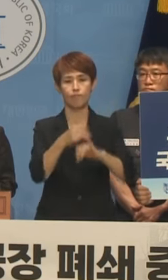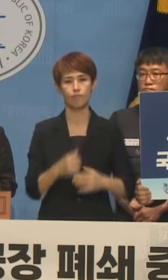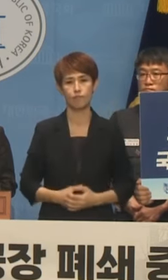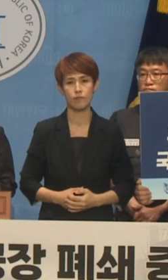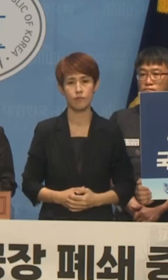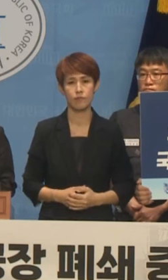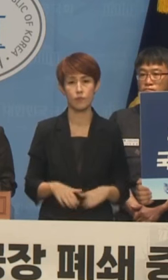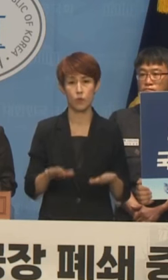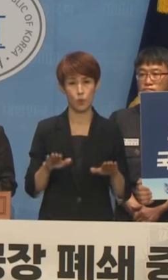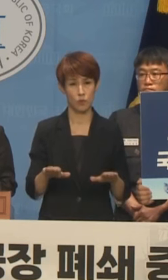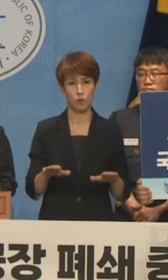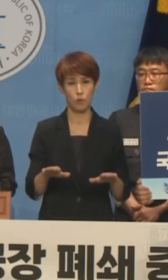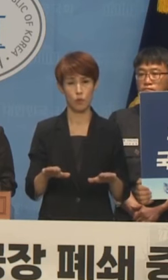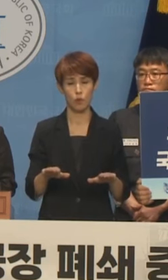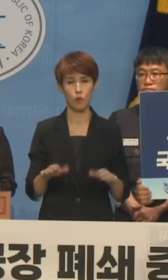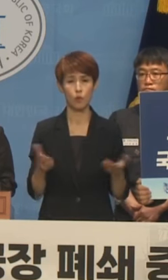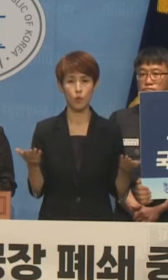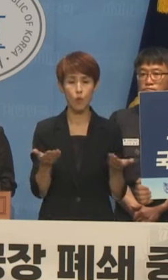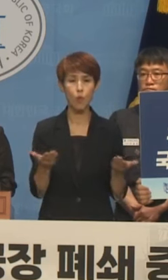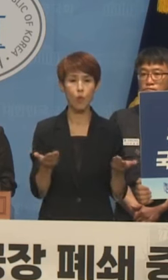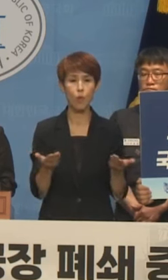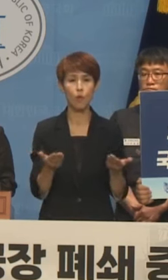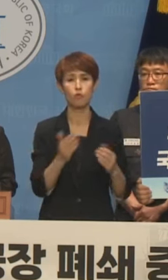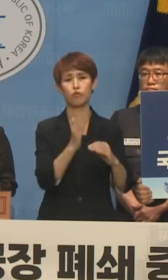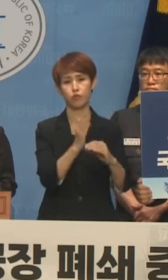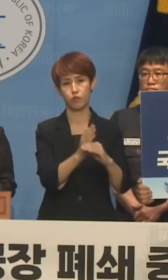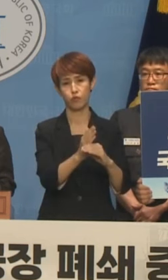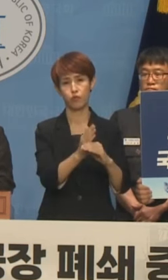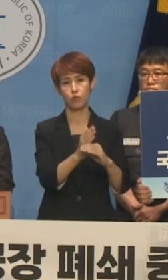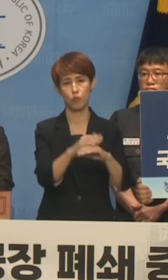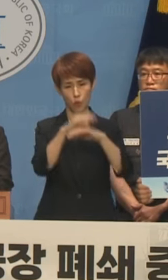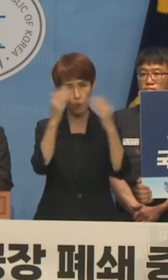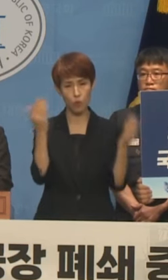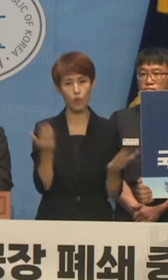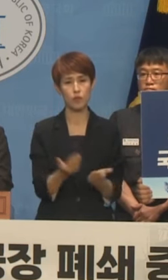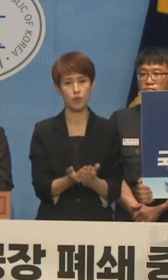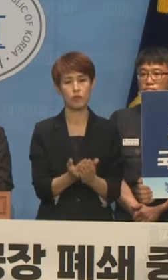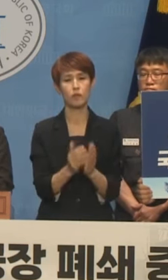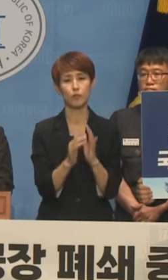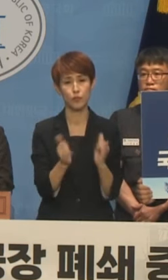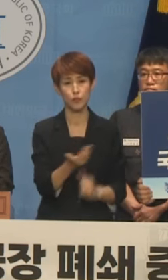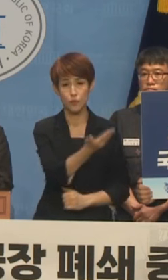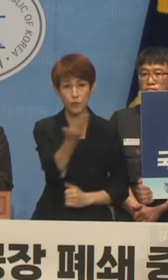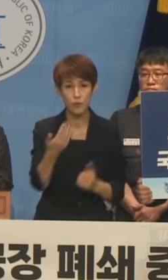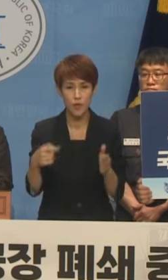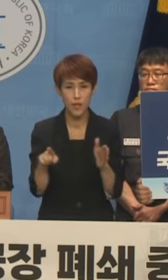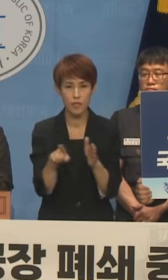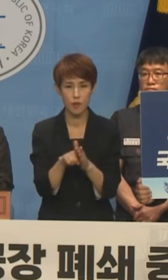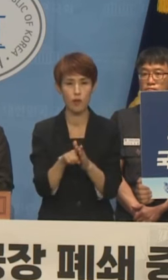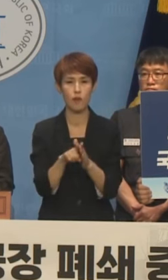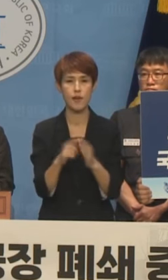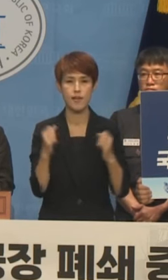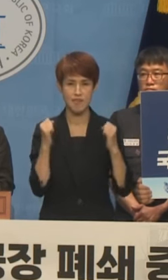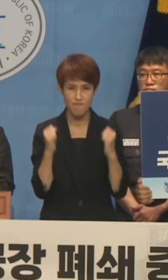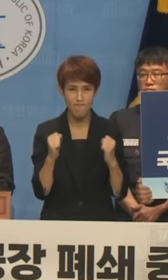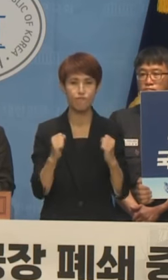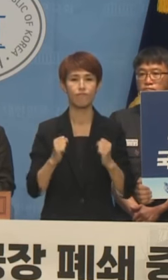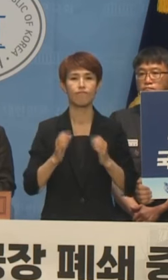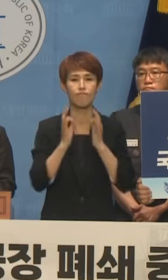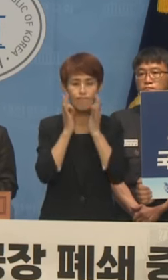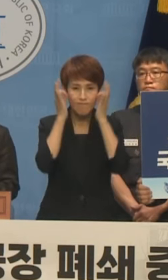지금 이 시간에도 노동 현장에서 일하고 계신 모든 일하는 사람들을 위해 힘차게